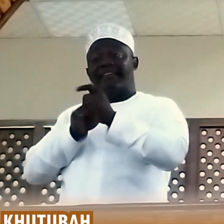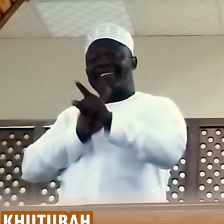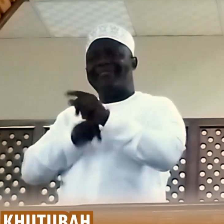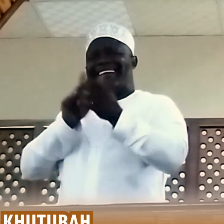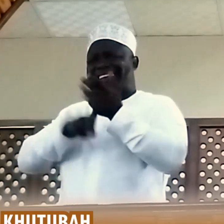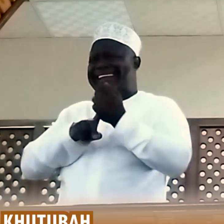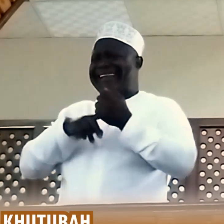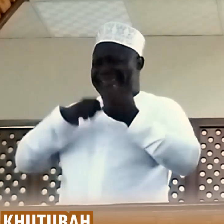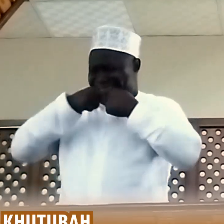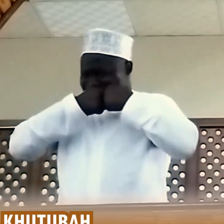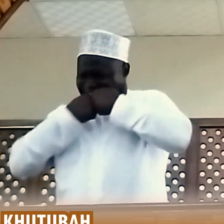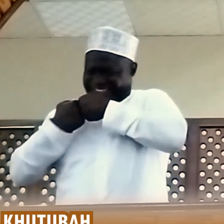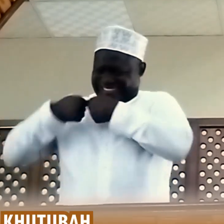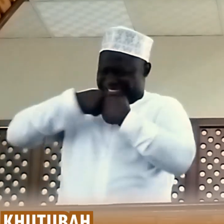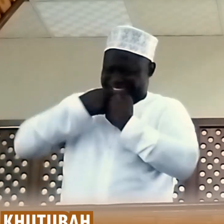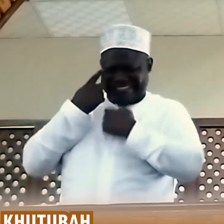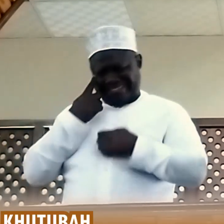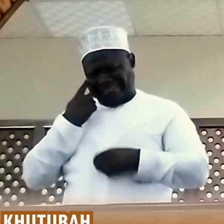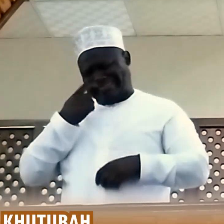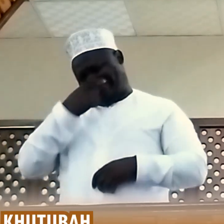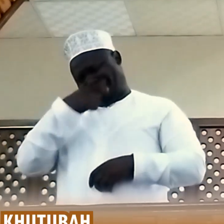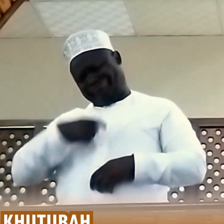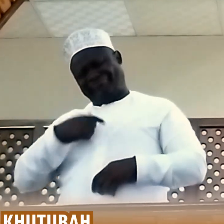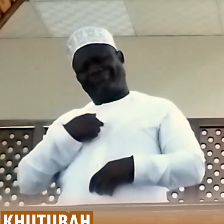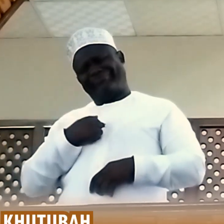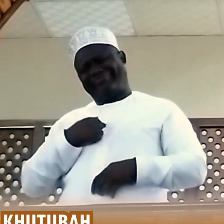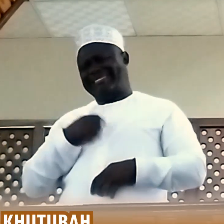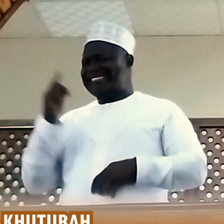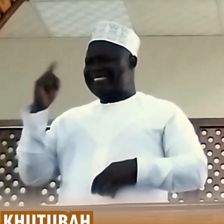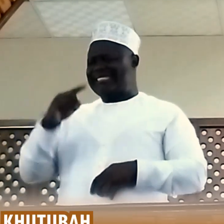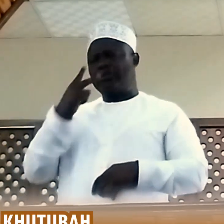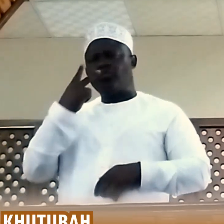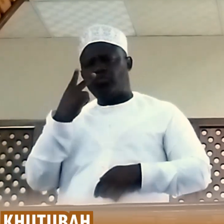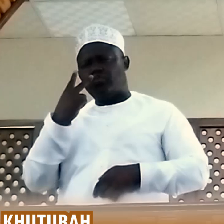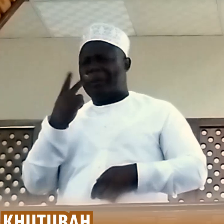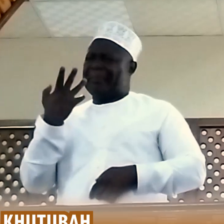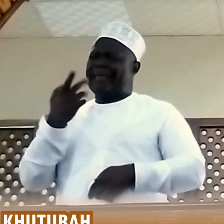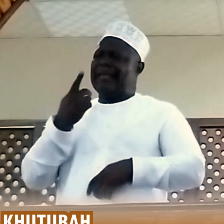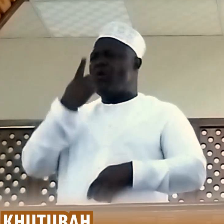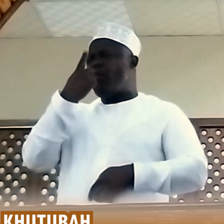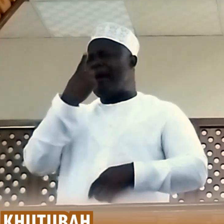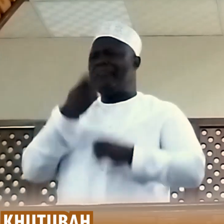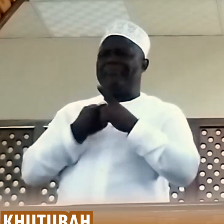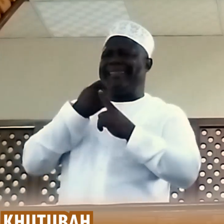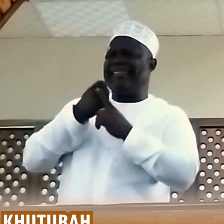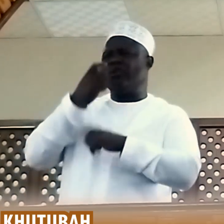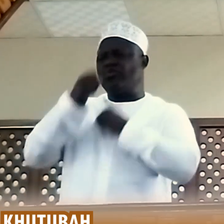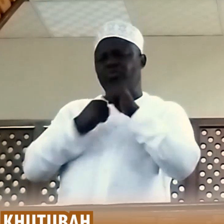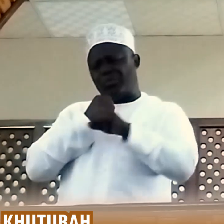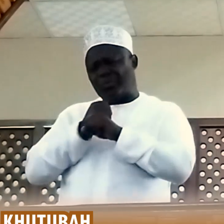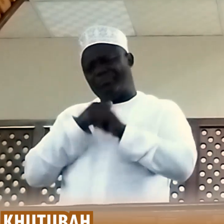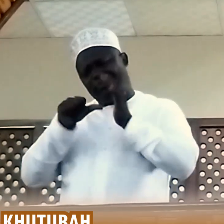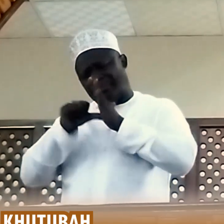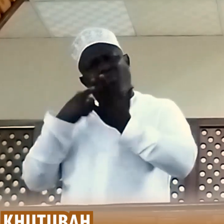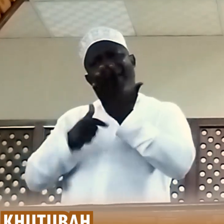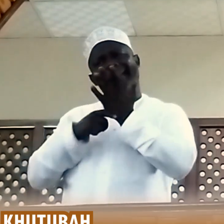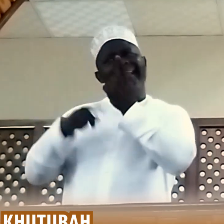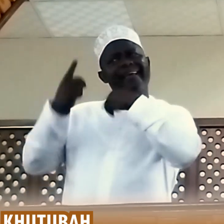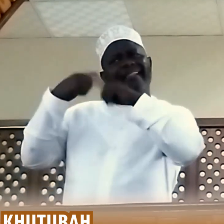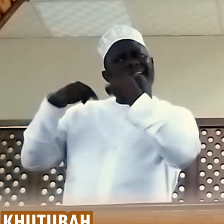yafunanga okusomozebwa kunna yasookanga ne yeetunulamu nagaa ennaku bbiri emabega oba omwezi oba omwaka kiki ekitatambudde